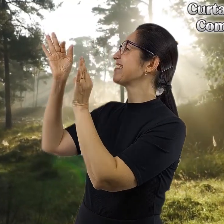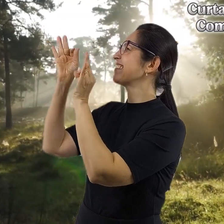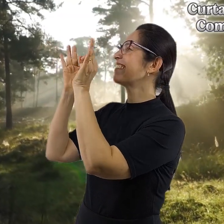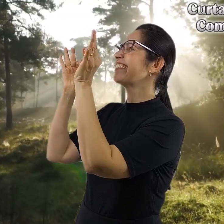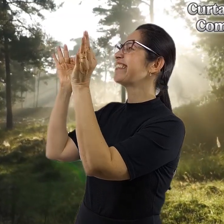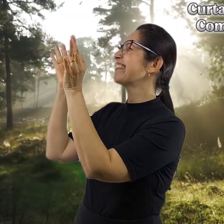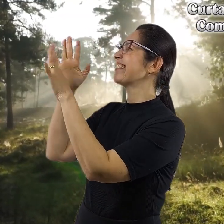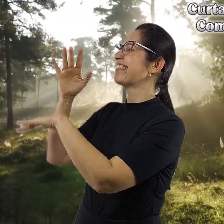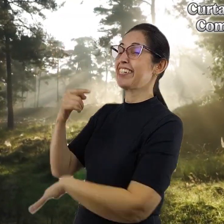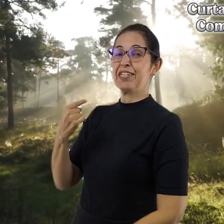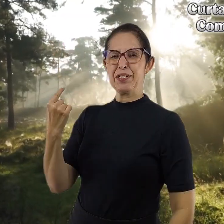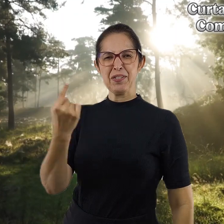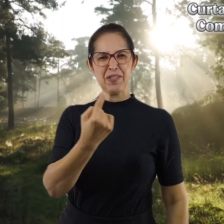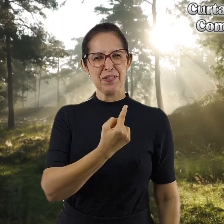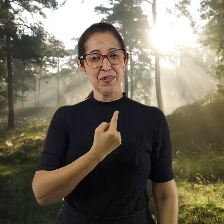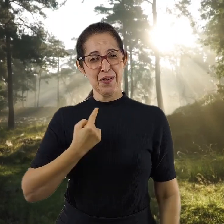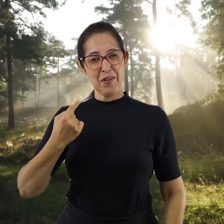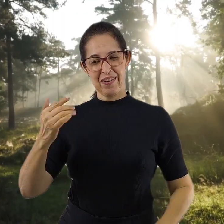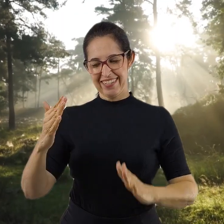Cordeiro.